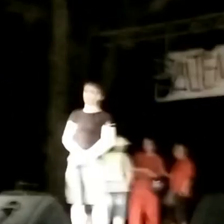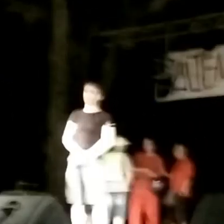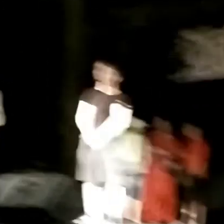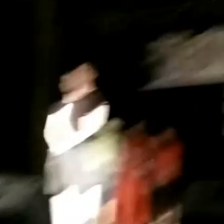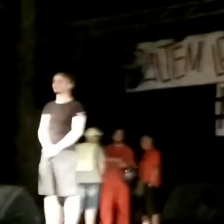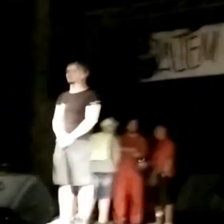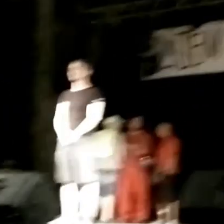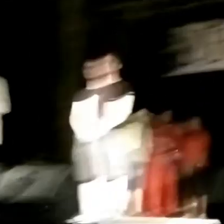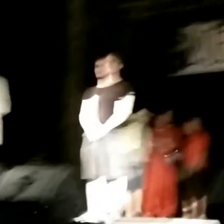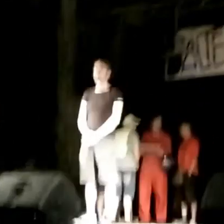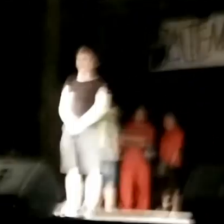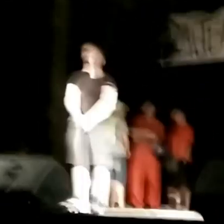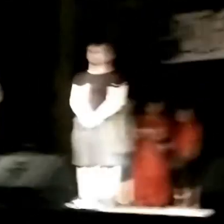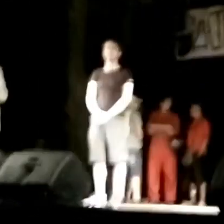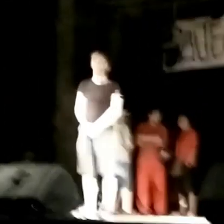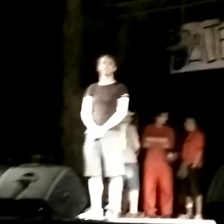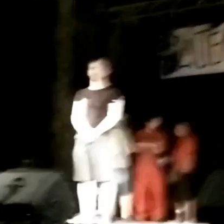ni...